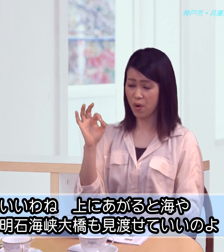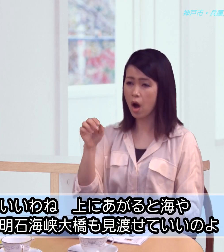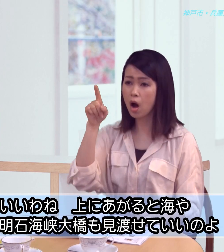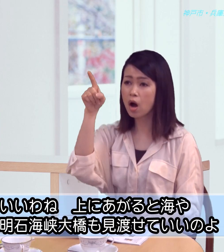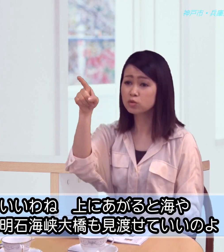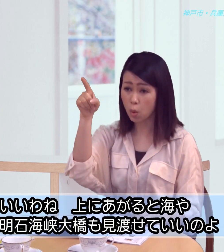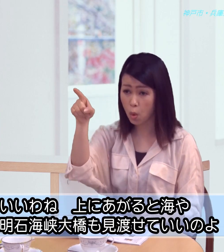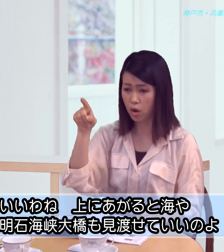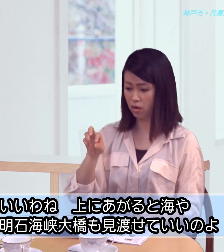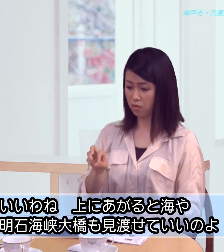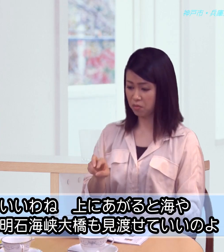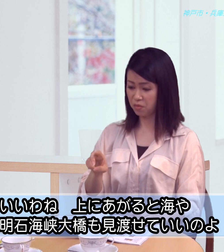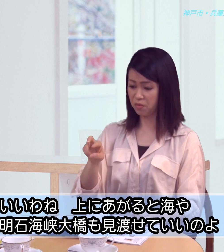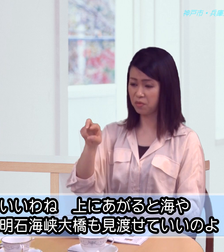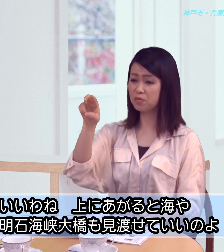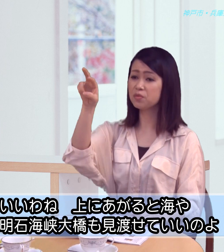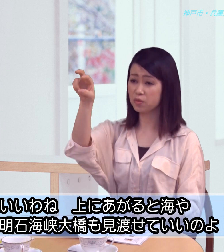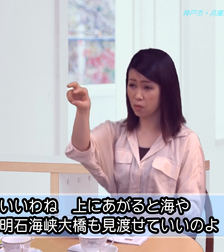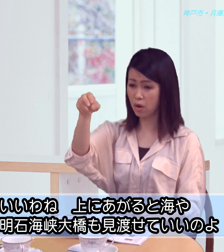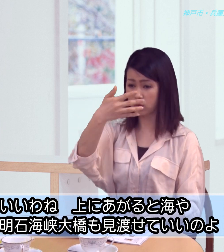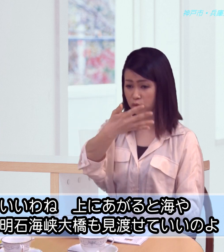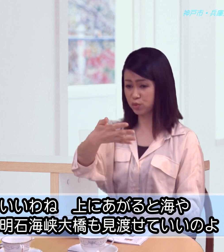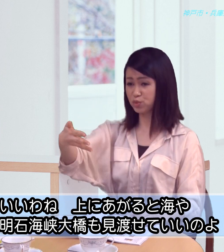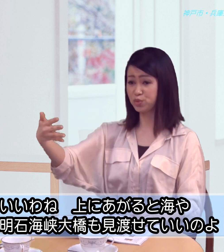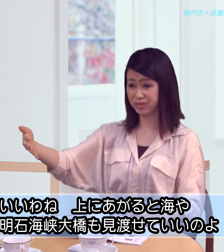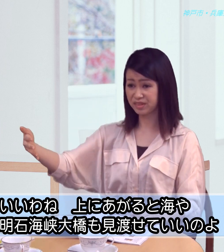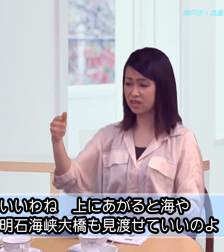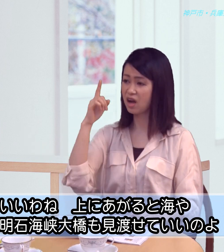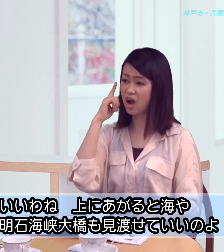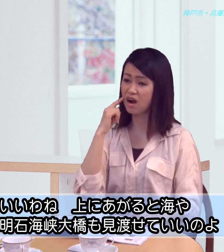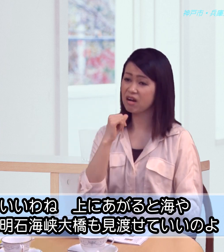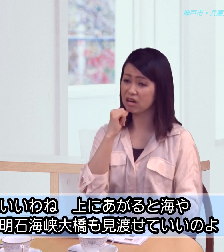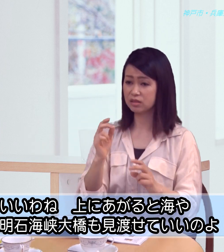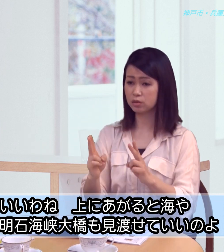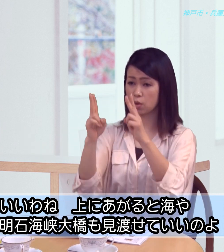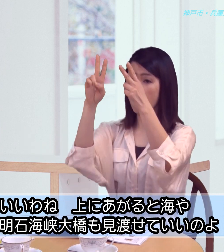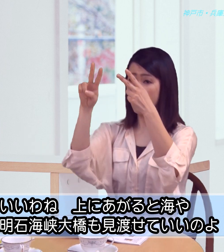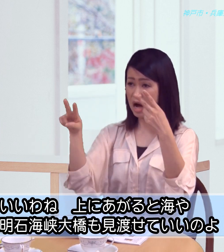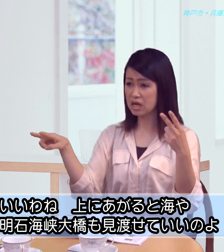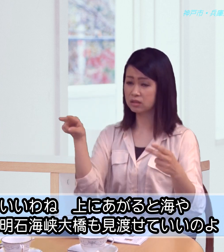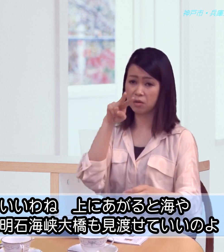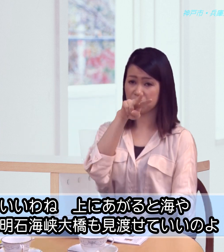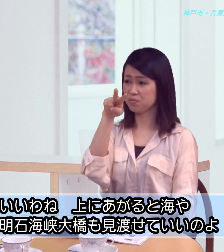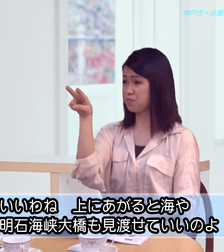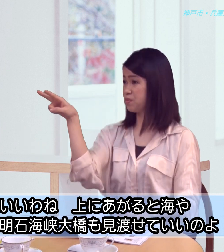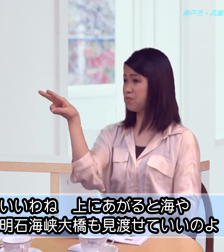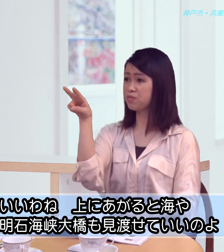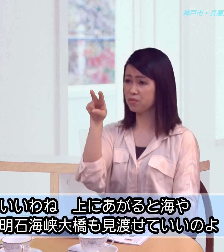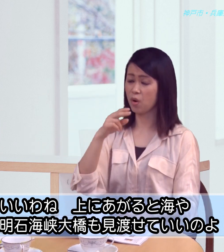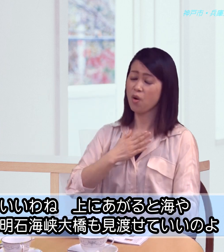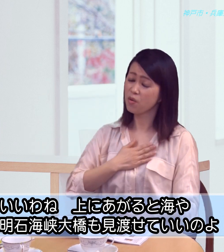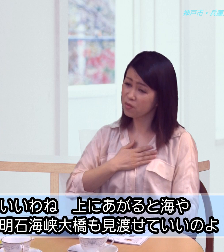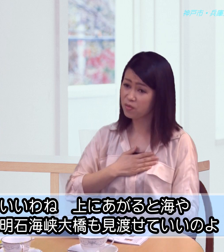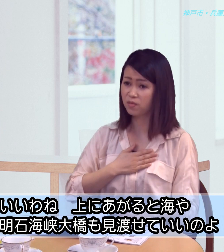に言わねー上に上がると不運や明石海峡大橋も見渡せていいのよ